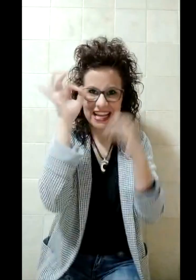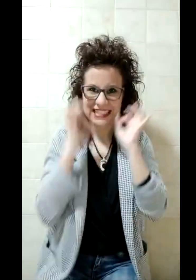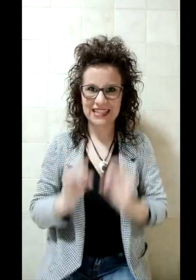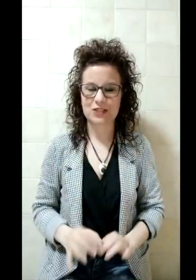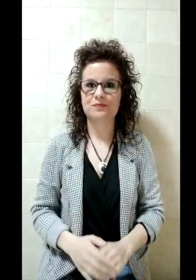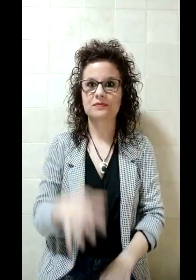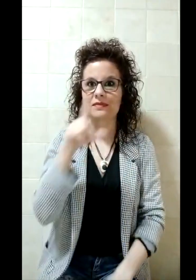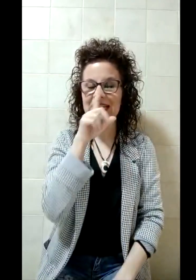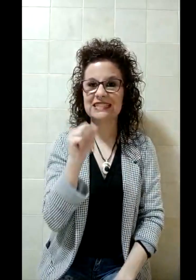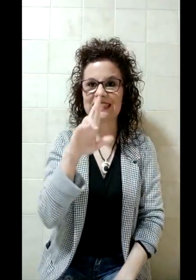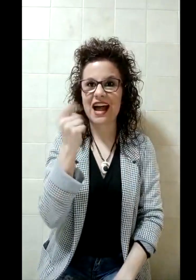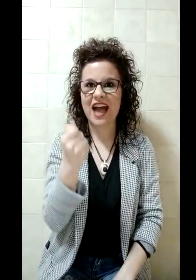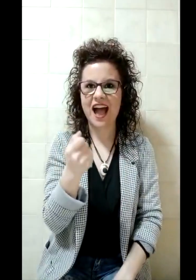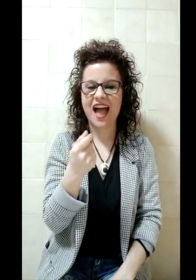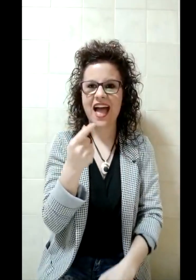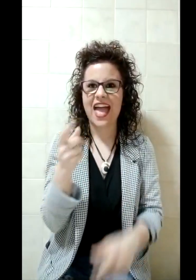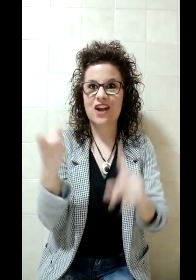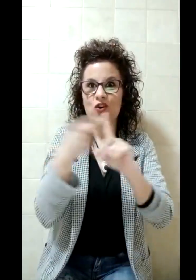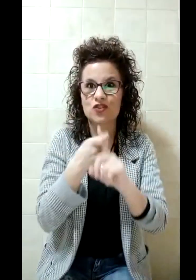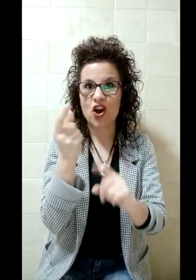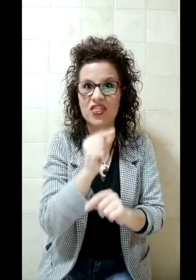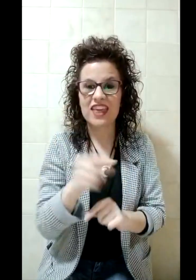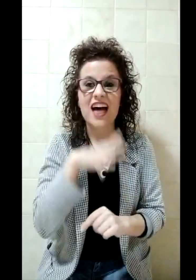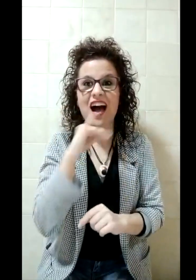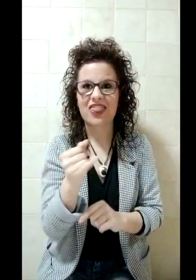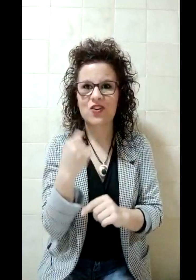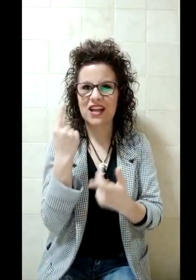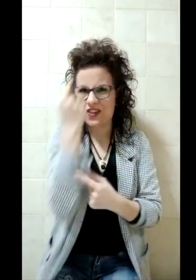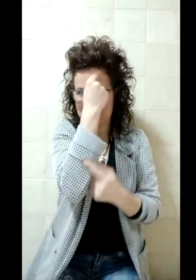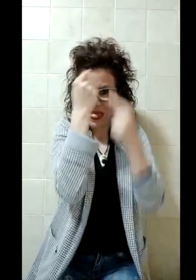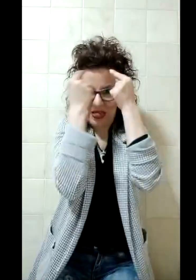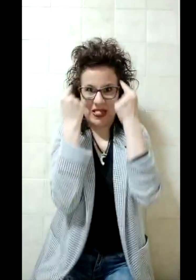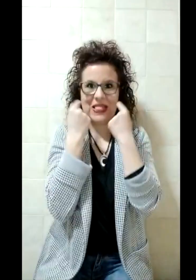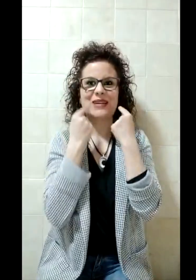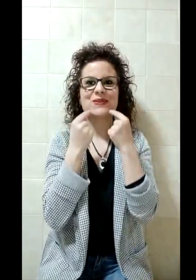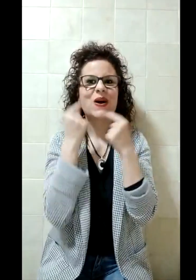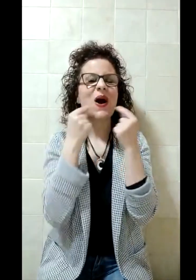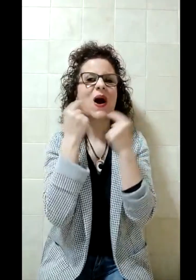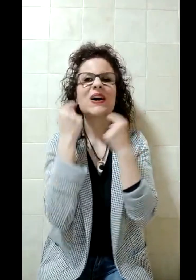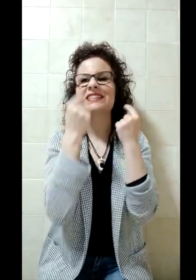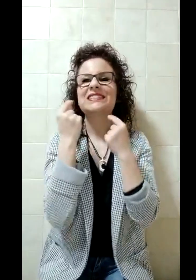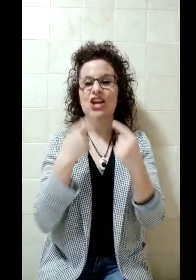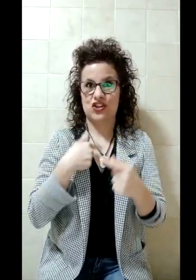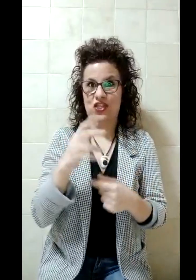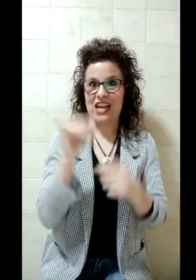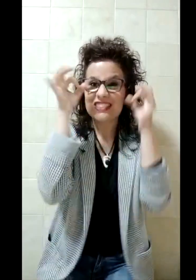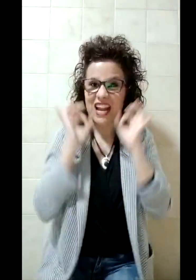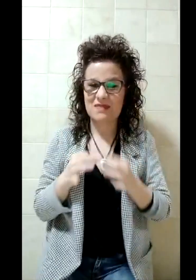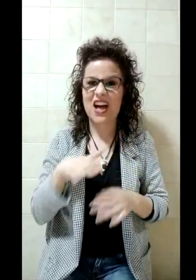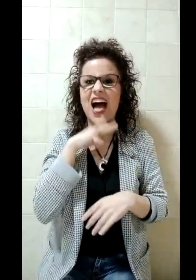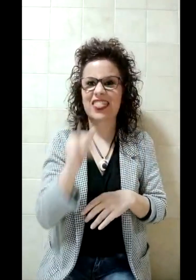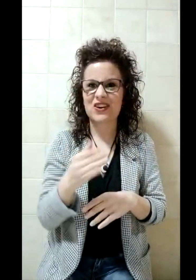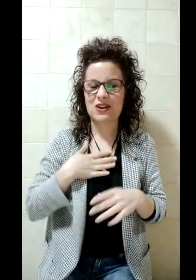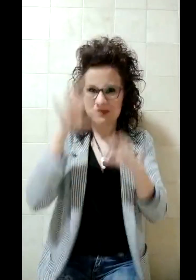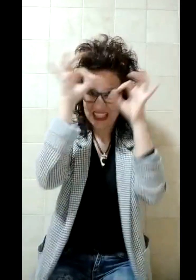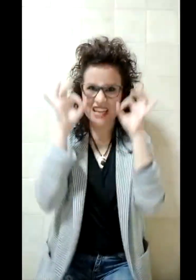tener sarampión. Sara encontró un trozo de tiza azul y se dibujó granitos por toda la cara. «Tengo el